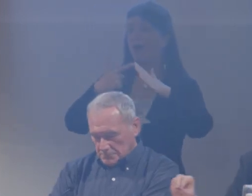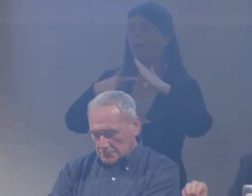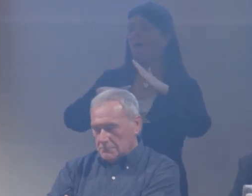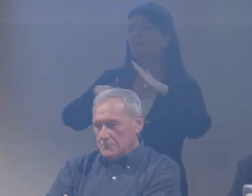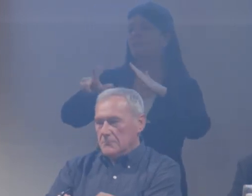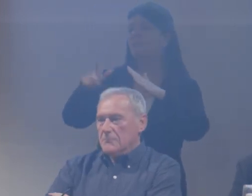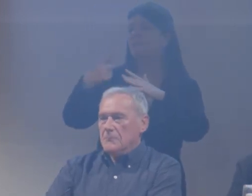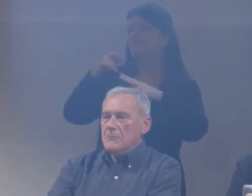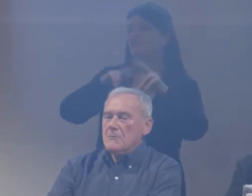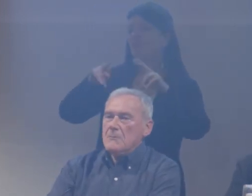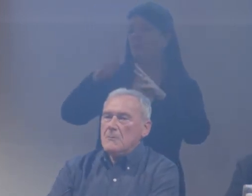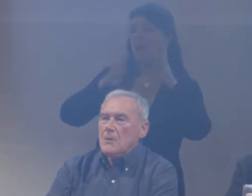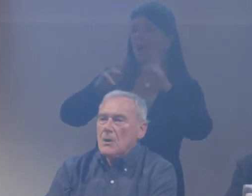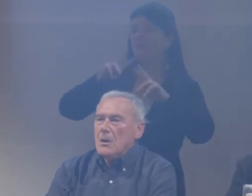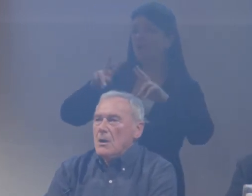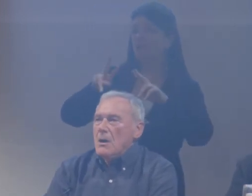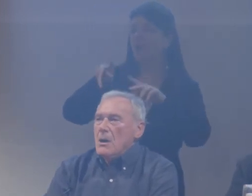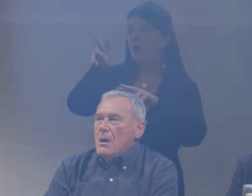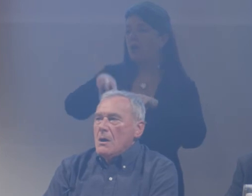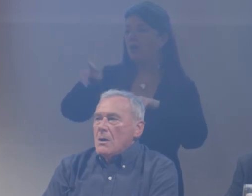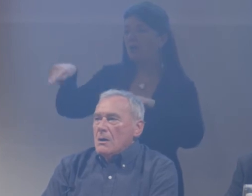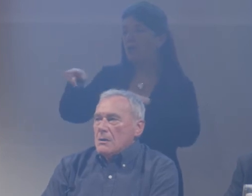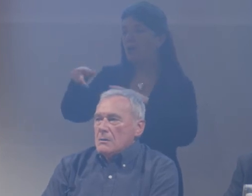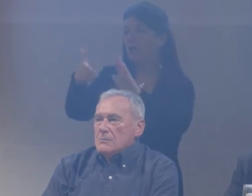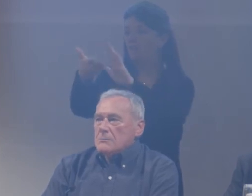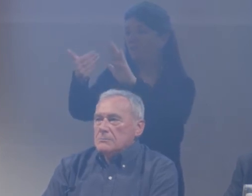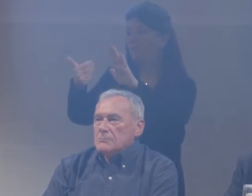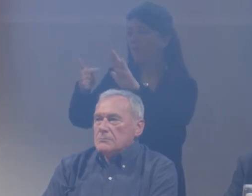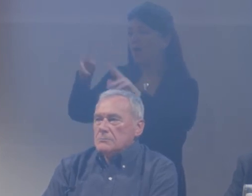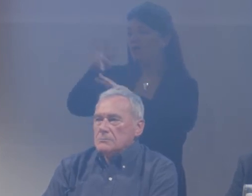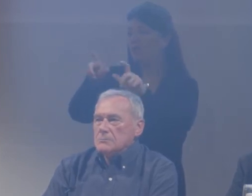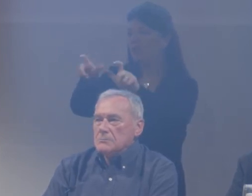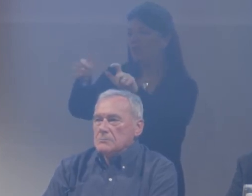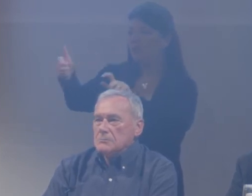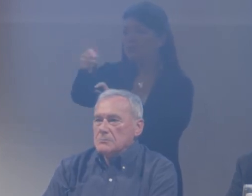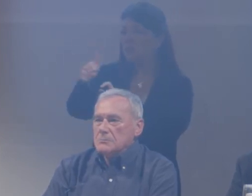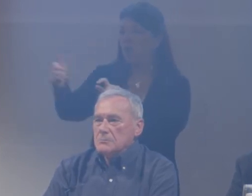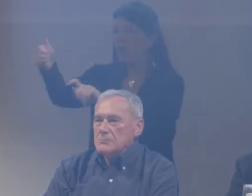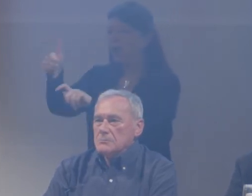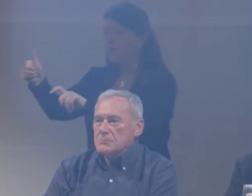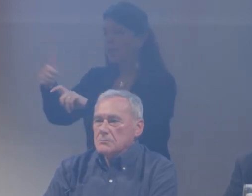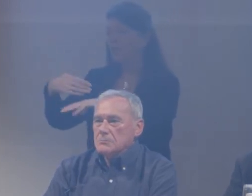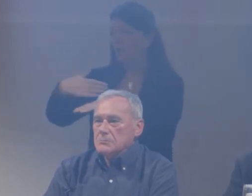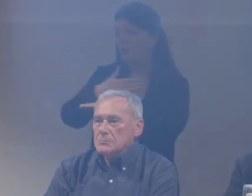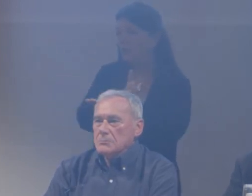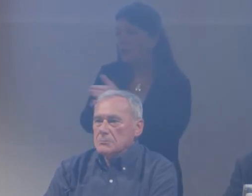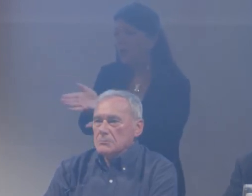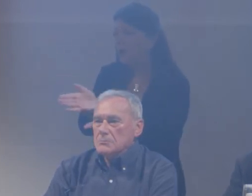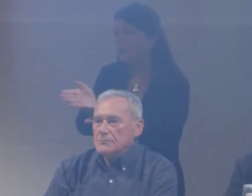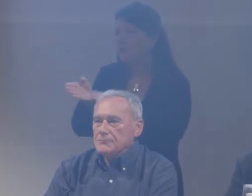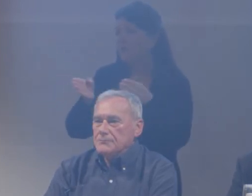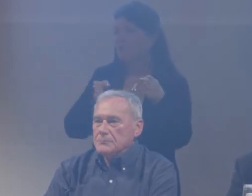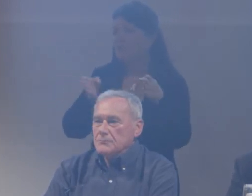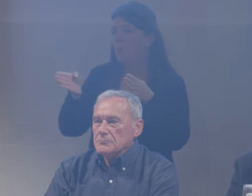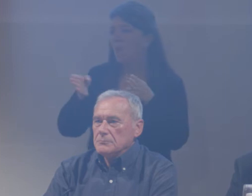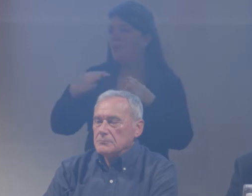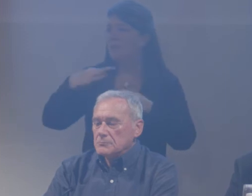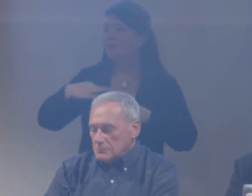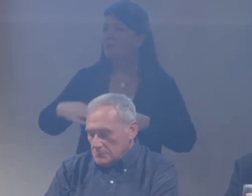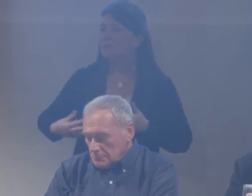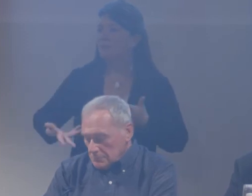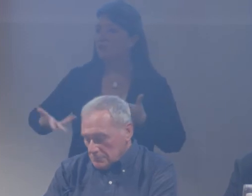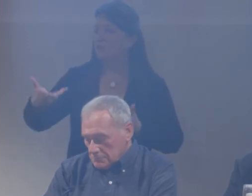di isolamento di Falcone e Borsellino, passati anche attraverso momenti